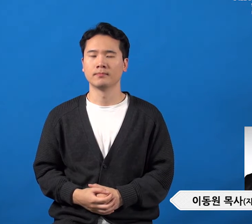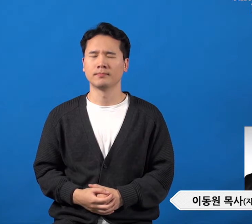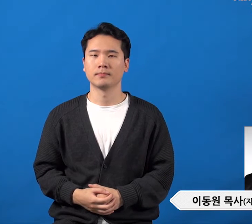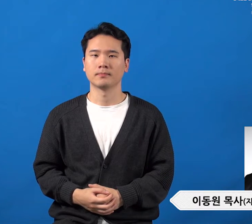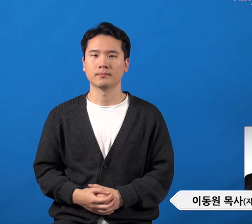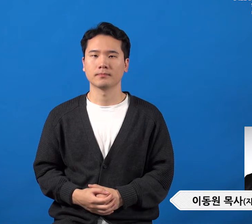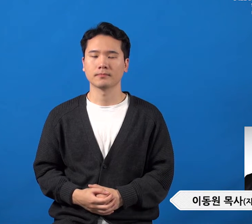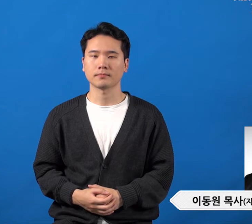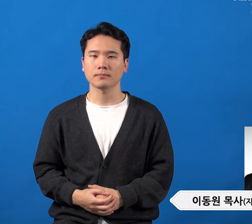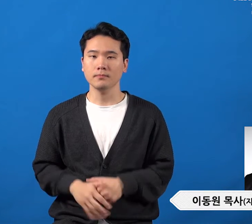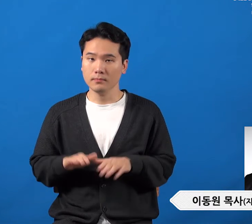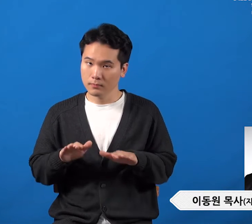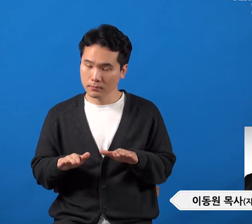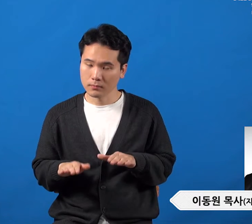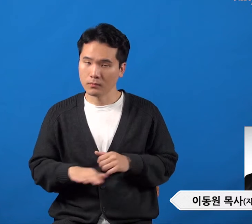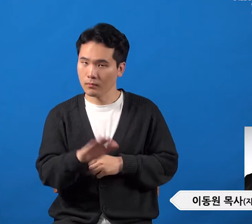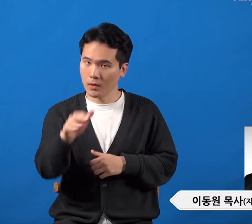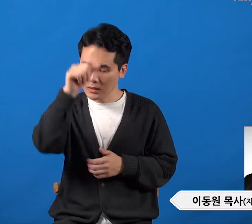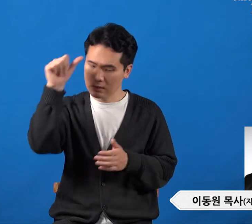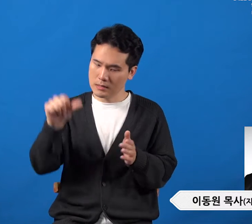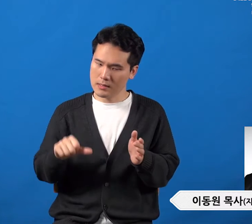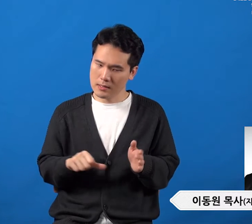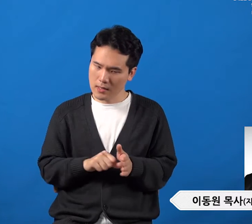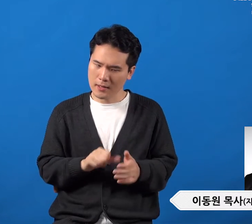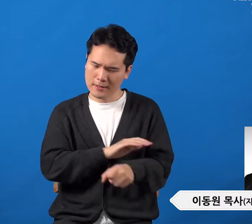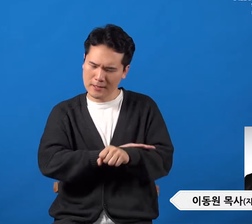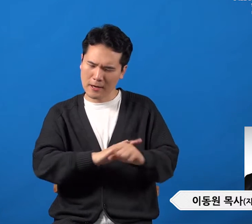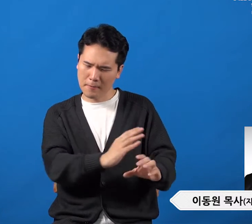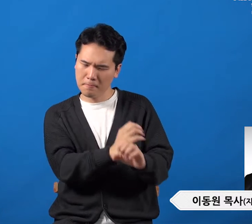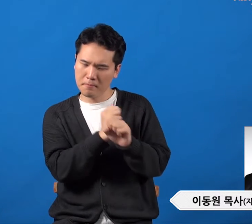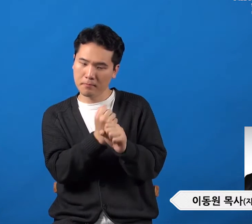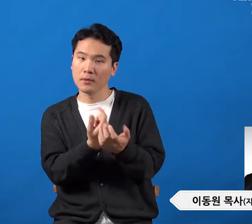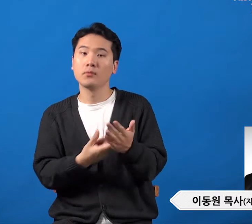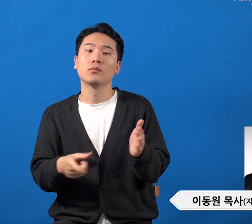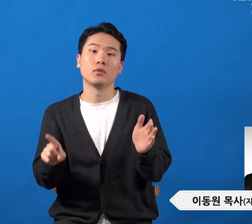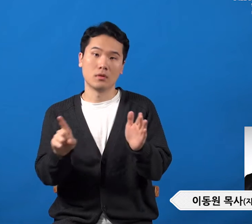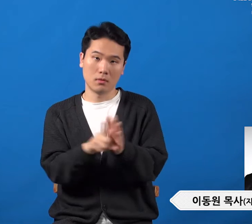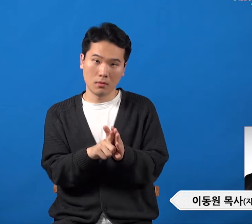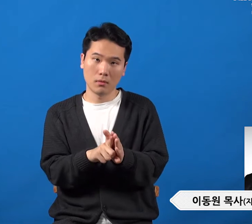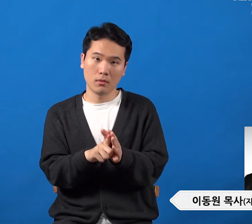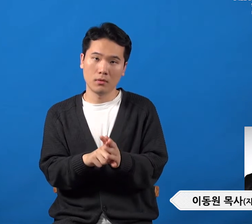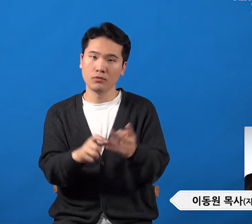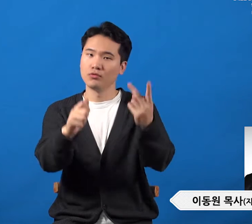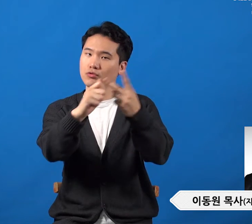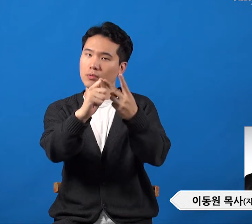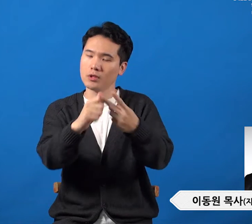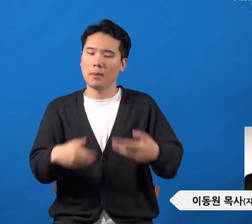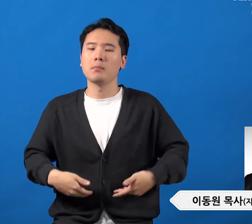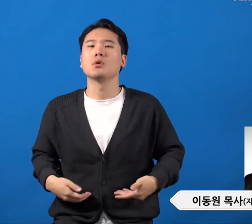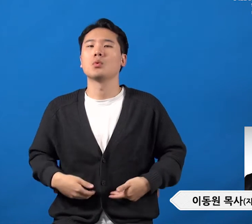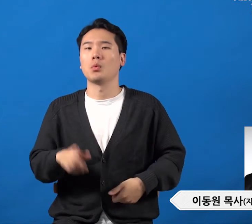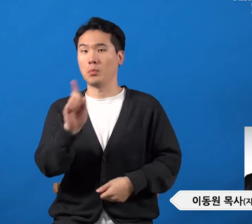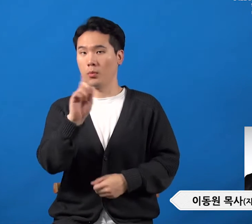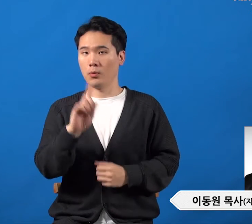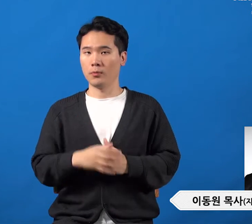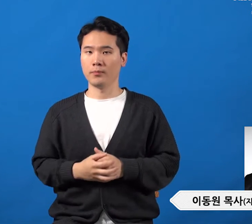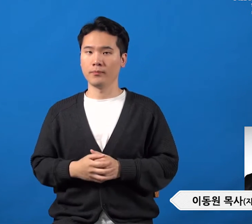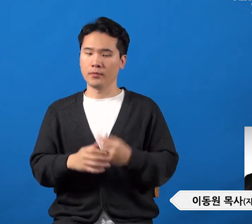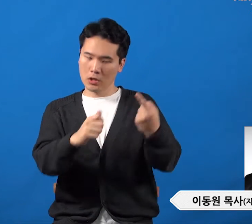자, 이제 인생의 위대한 결산을 위해서, 아름다운 결산을 위해서 두 번째로 필요한